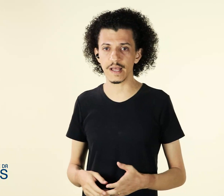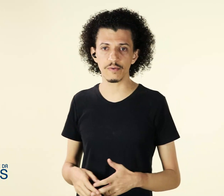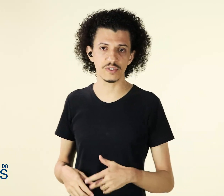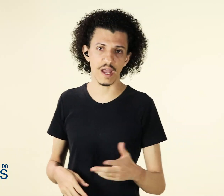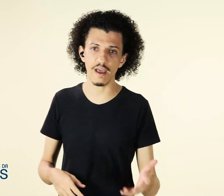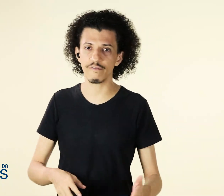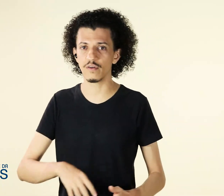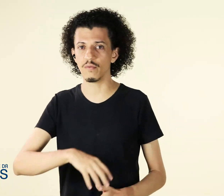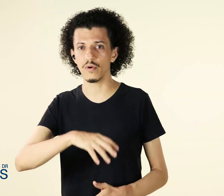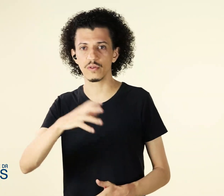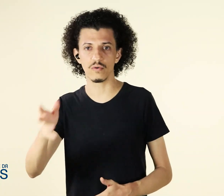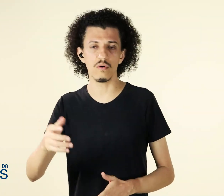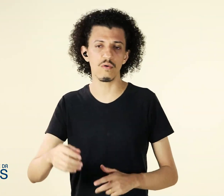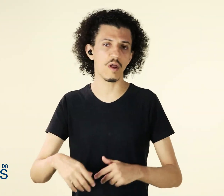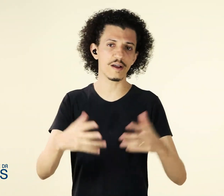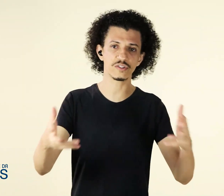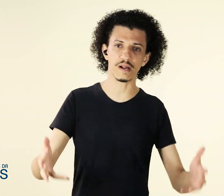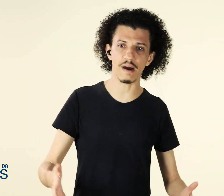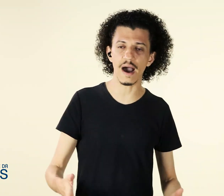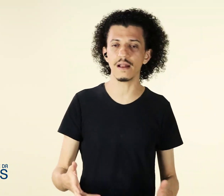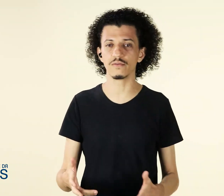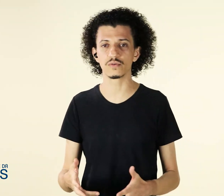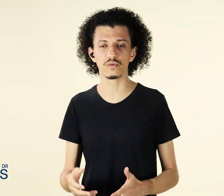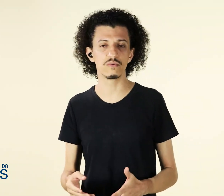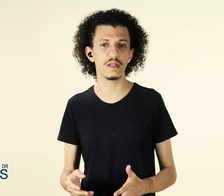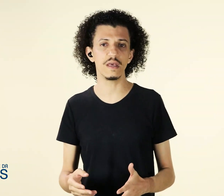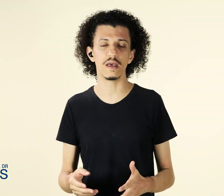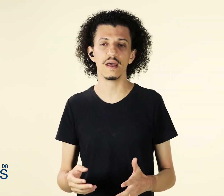exemplo, o chefe, o monitor, um colega de trabalho do surdo ali,